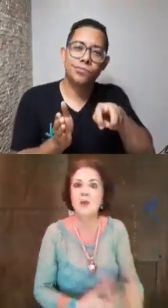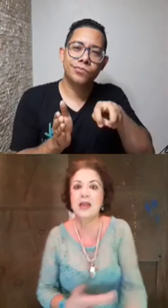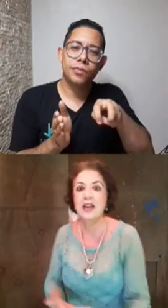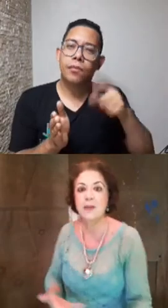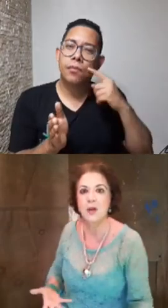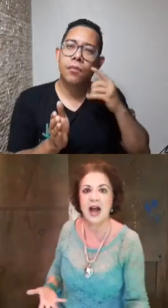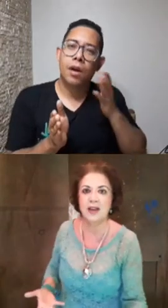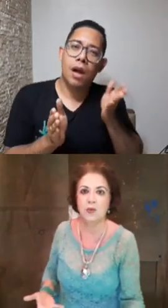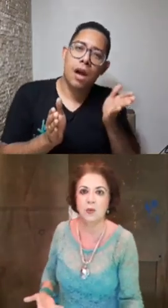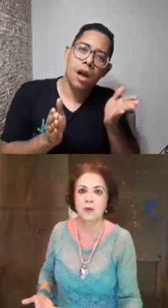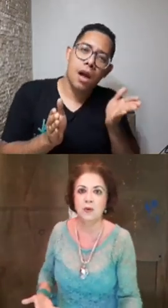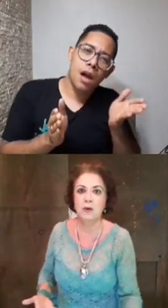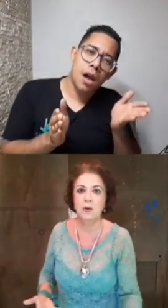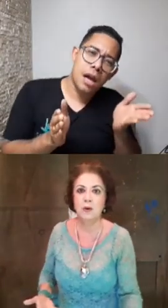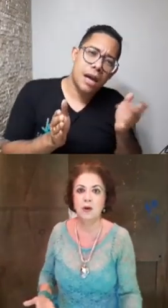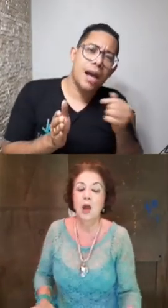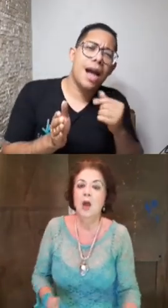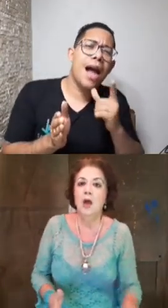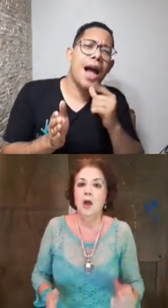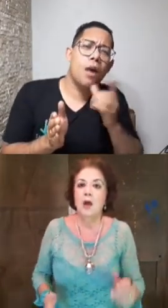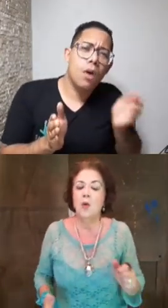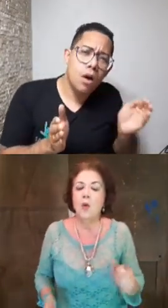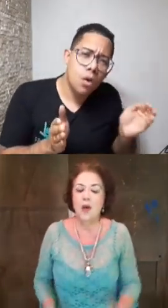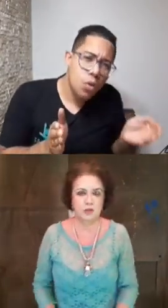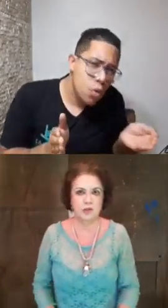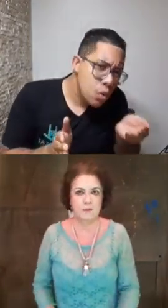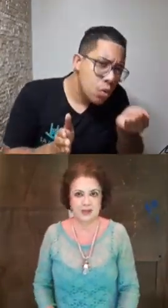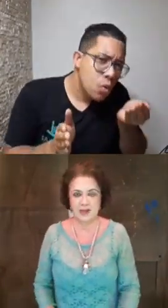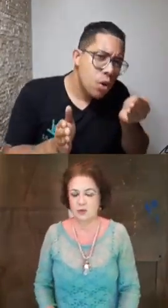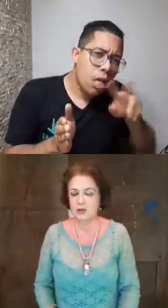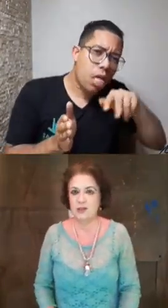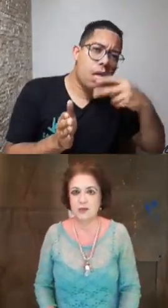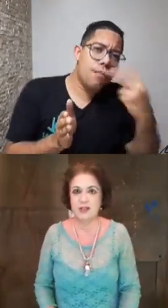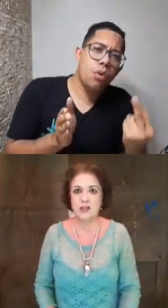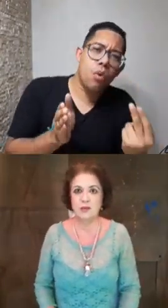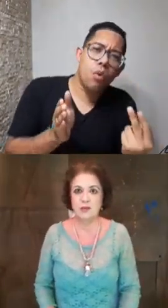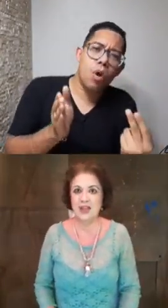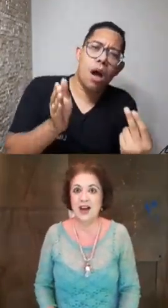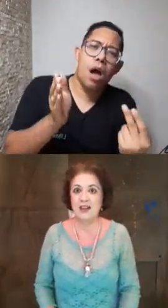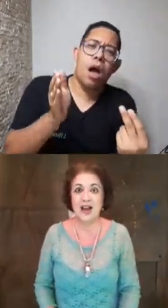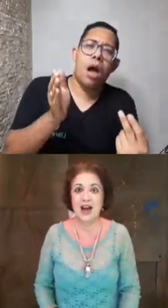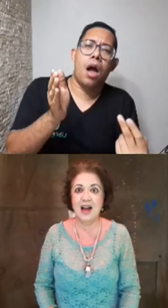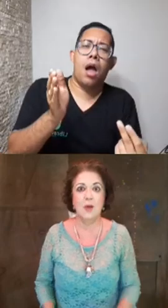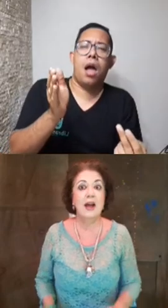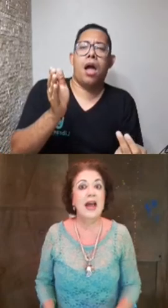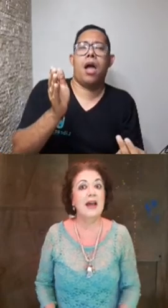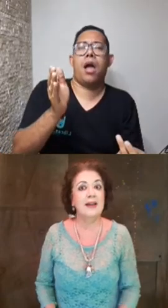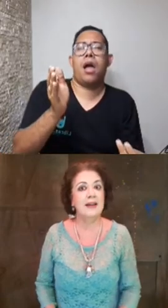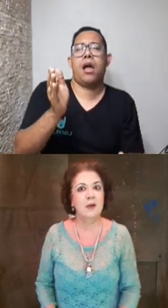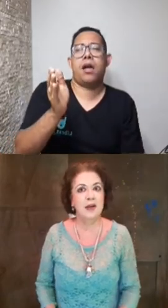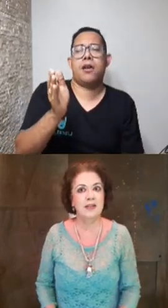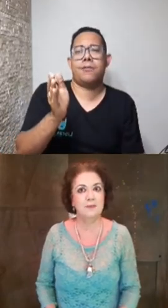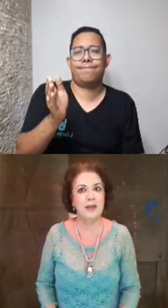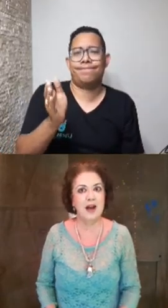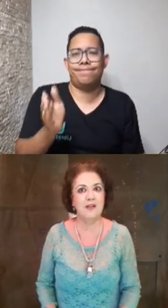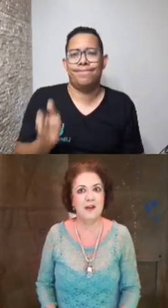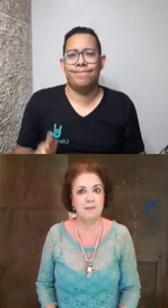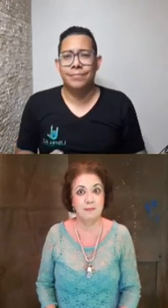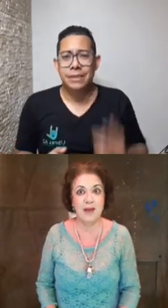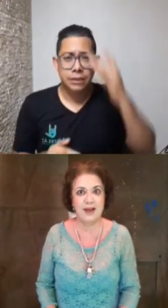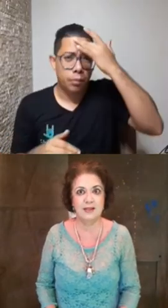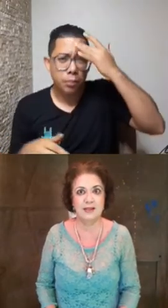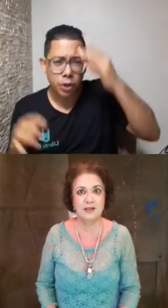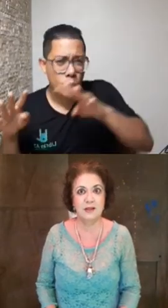perdeu o equilíbrio e caiu. Quando os pescadores conseguiram tirá-la da água, ela não